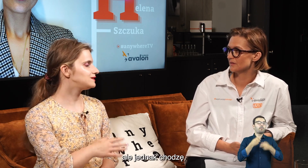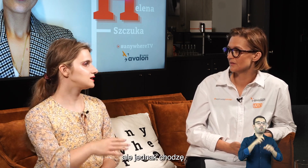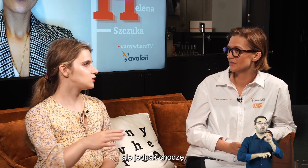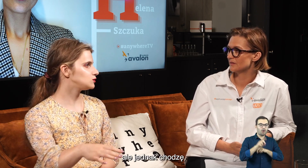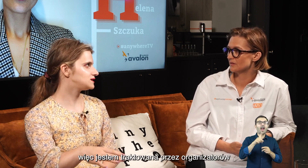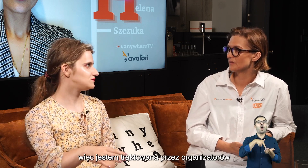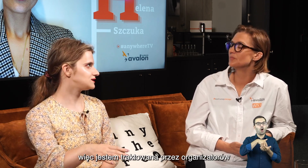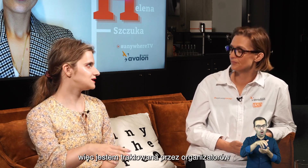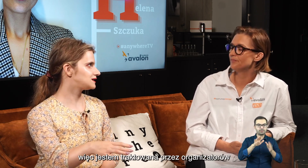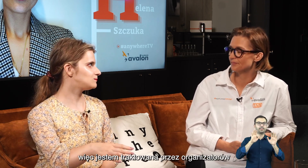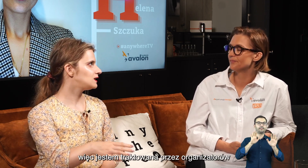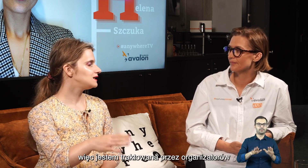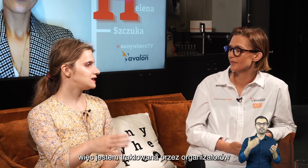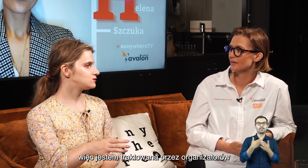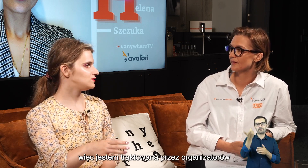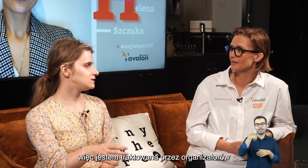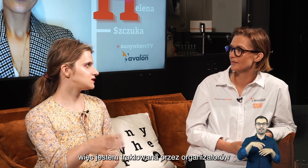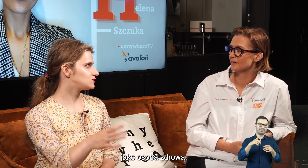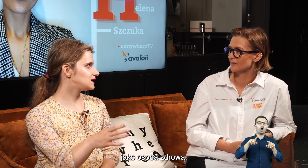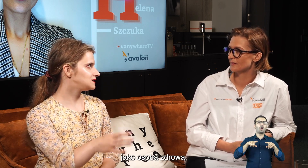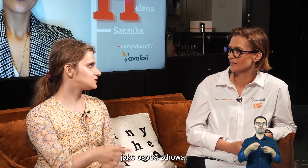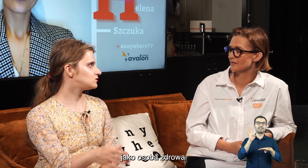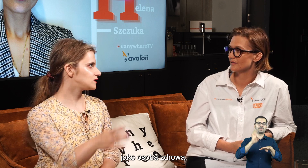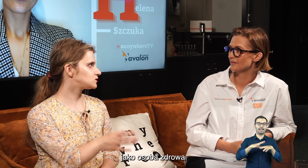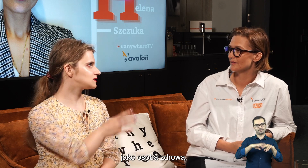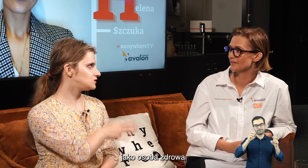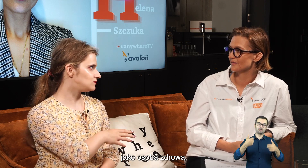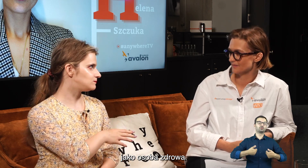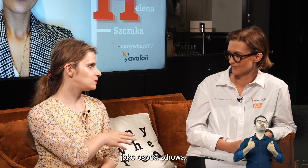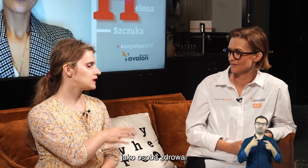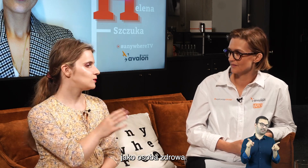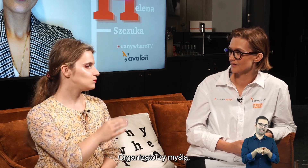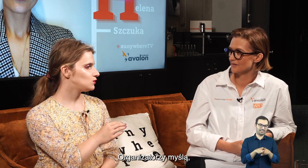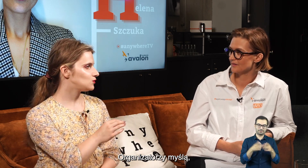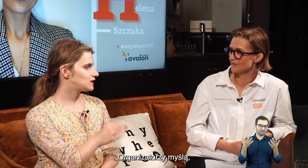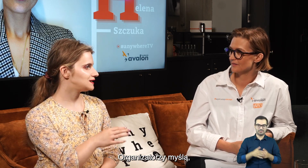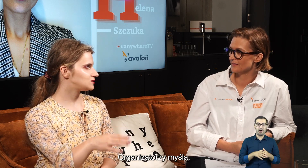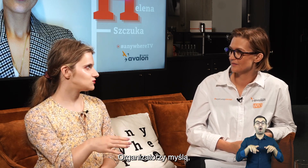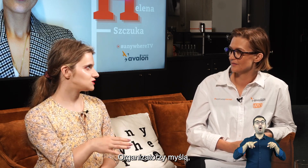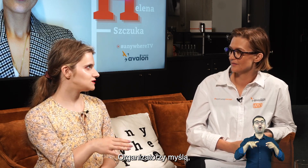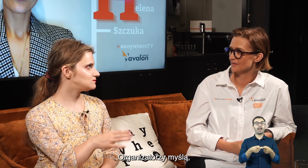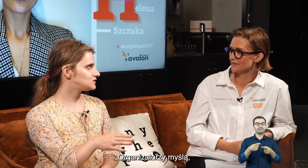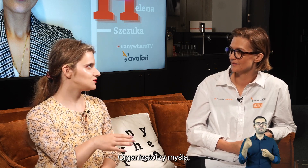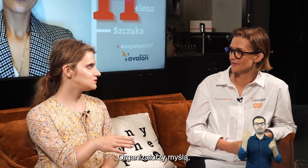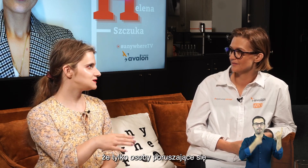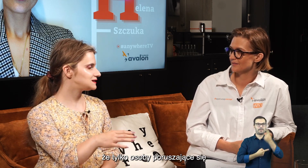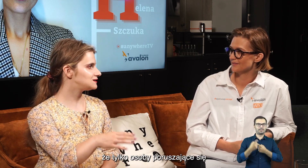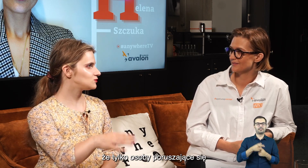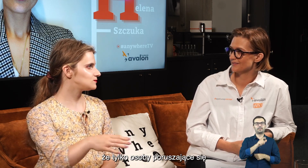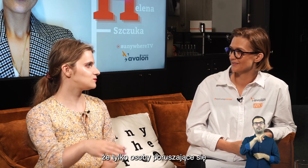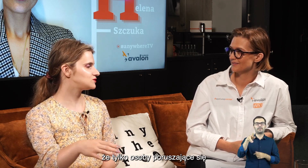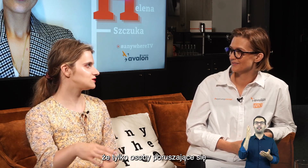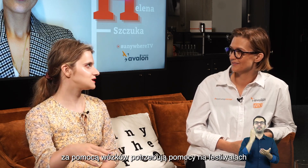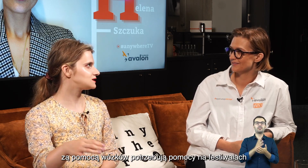ale jednak chodzę, więc jestem traktowana przez organizatorów jako osoba zdrowa, bo organizatorzy myślą, że